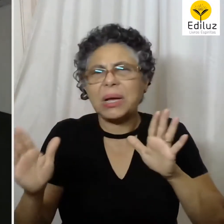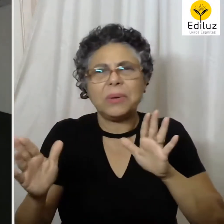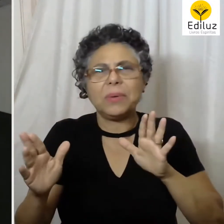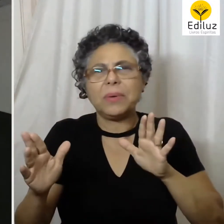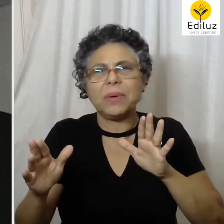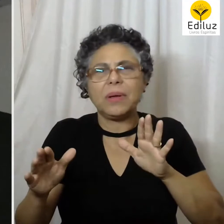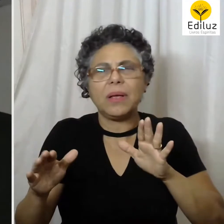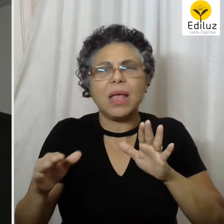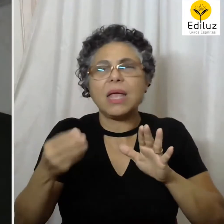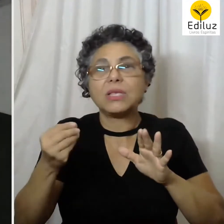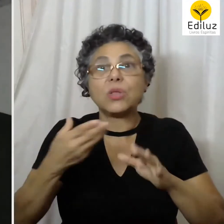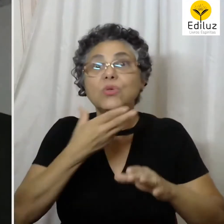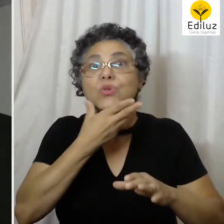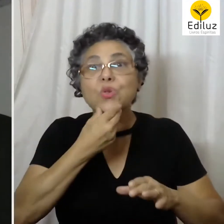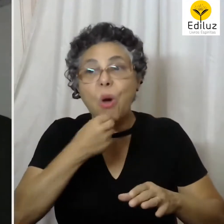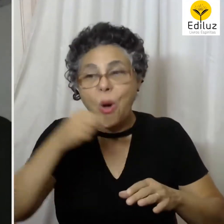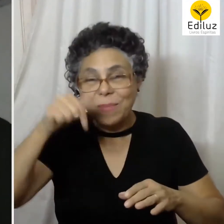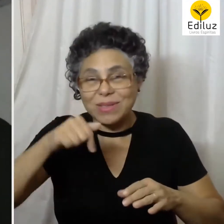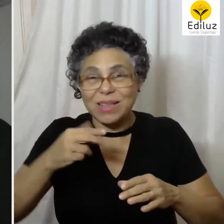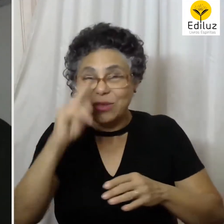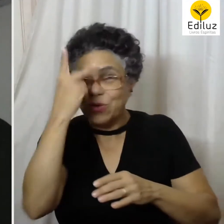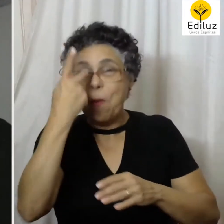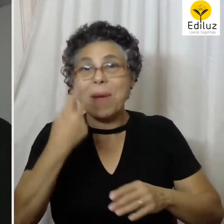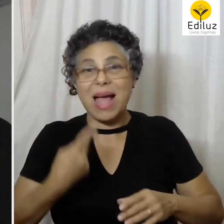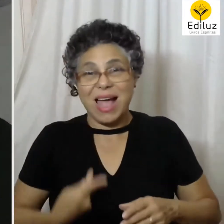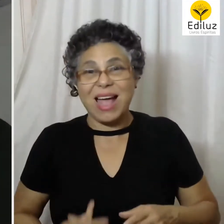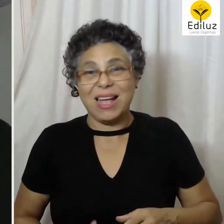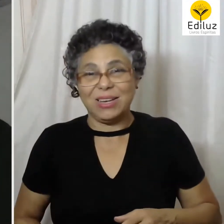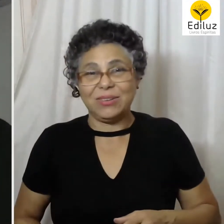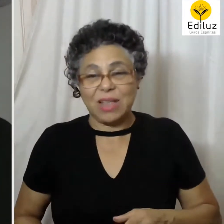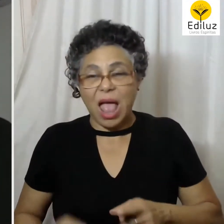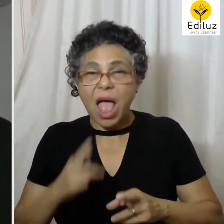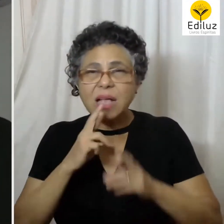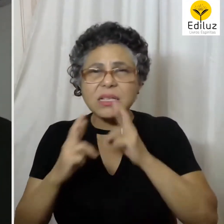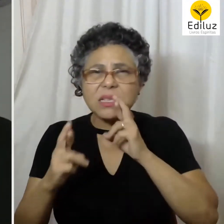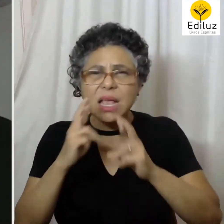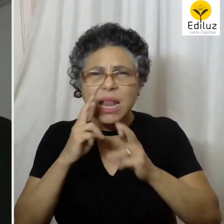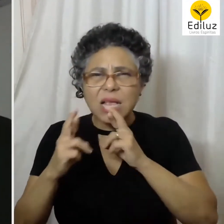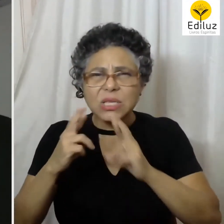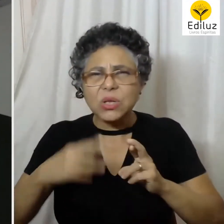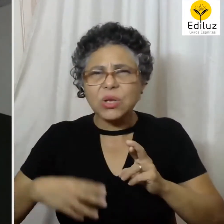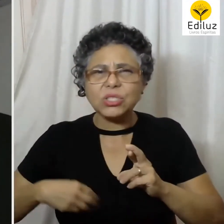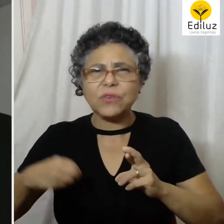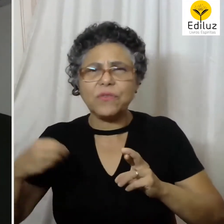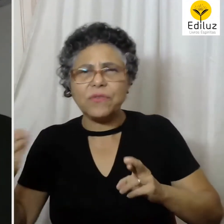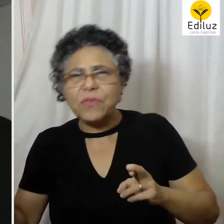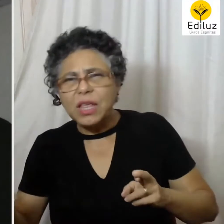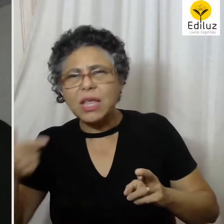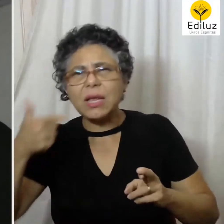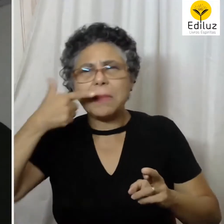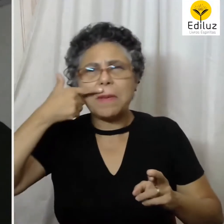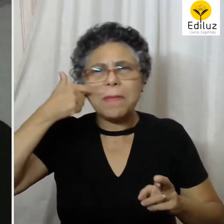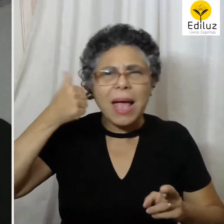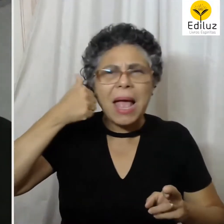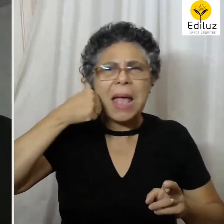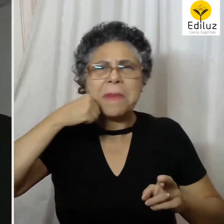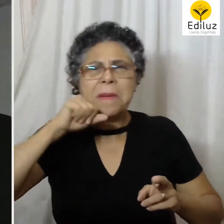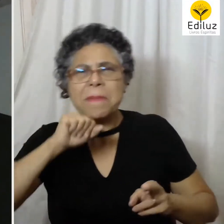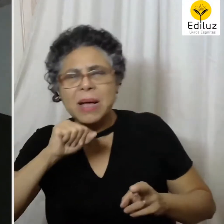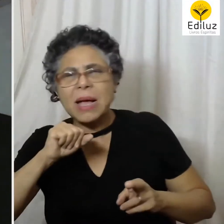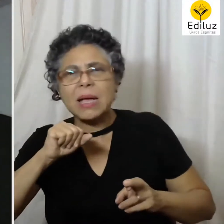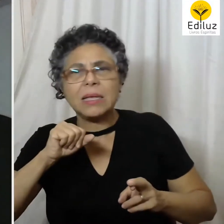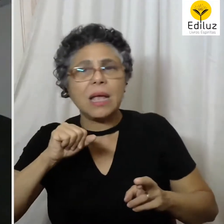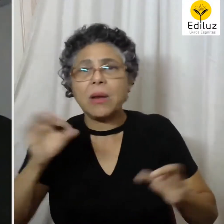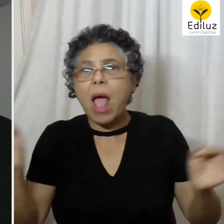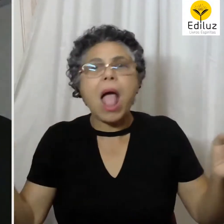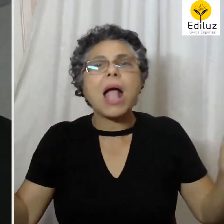é dos homens, né? As relações filiais, paternais, elas não se